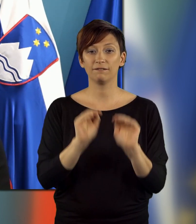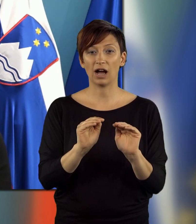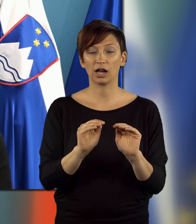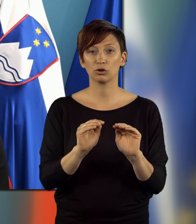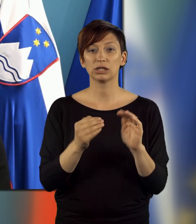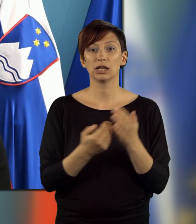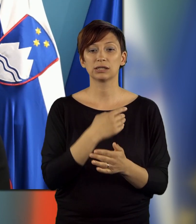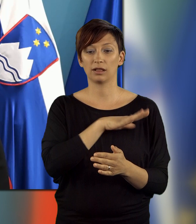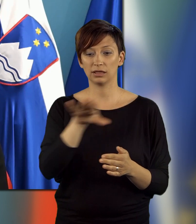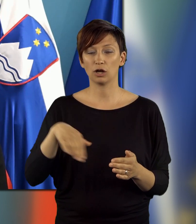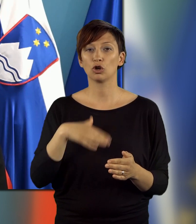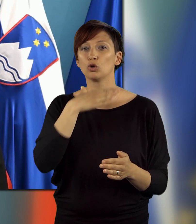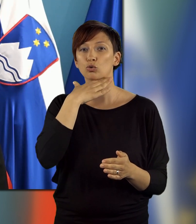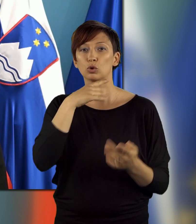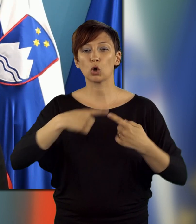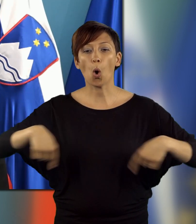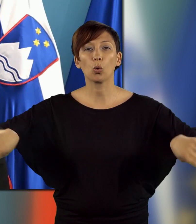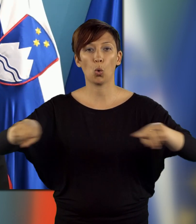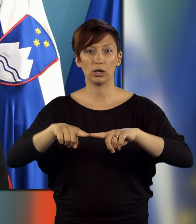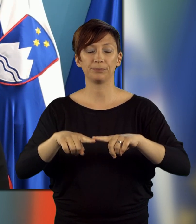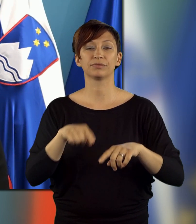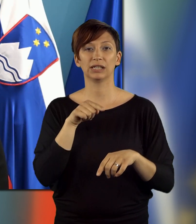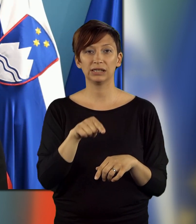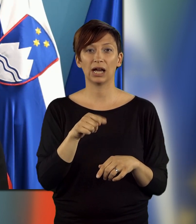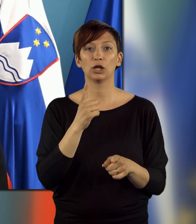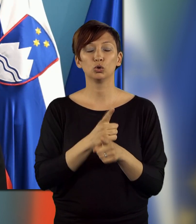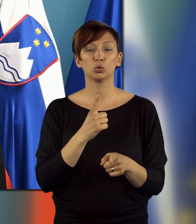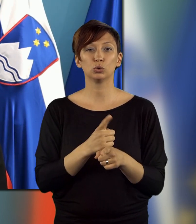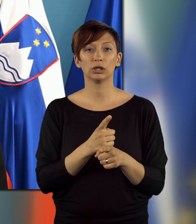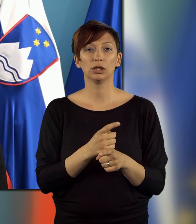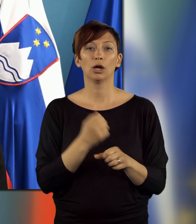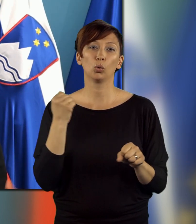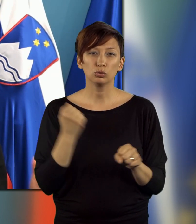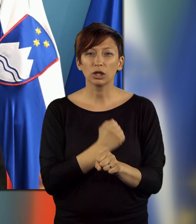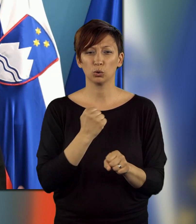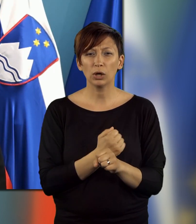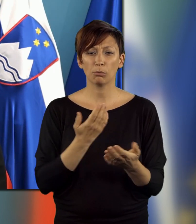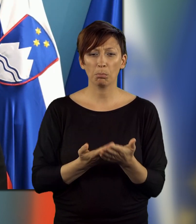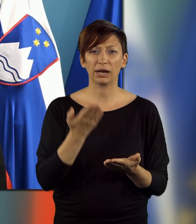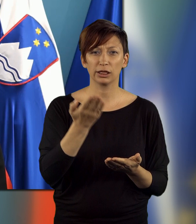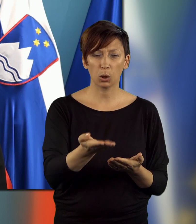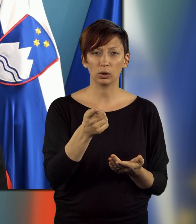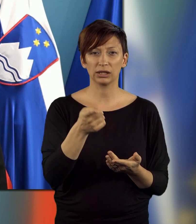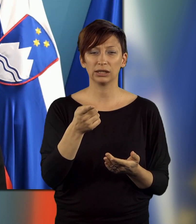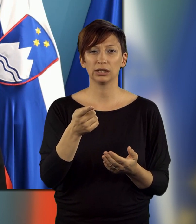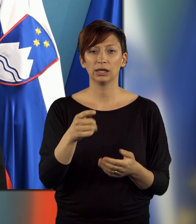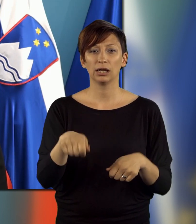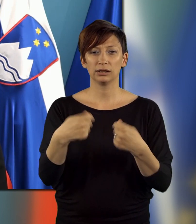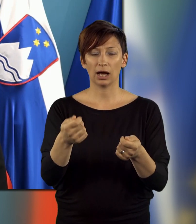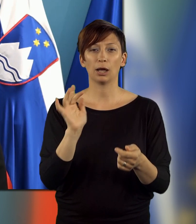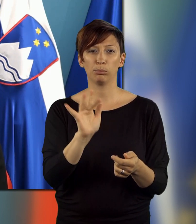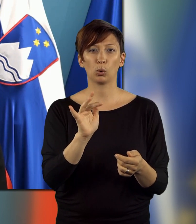varnost za to naše šolsko okolje in da tudi utrjujemo predloge, ki jih je podala